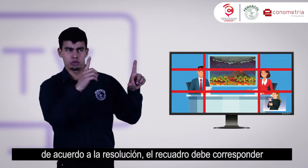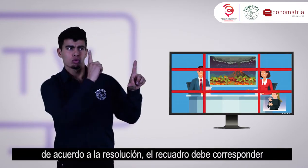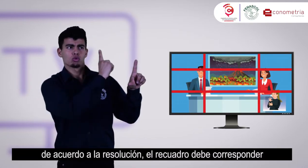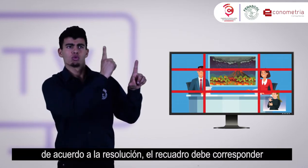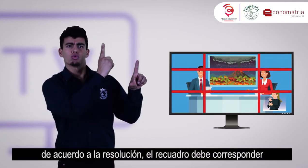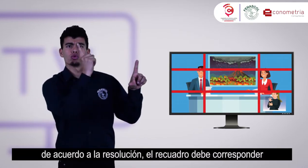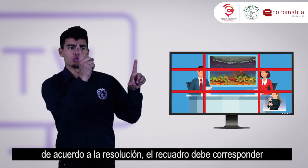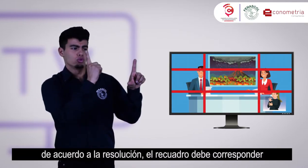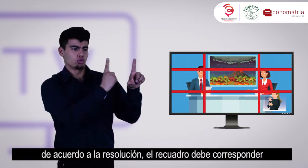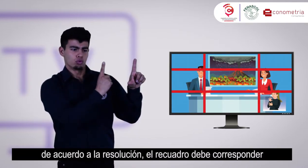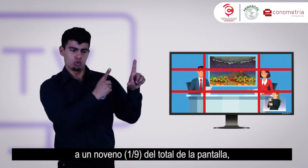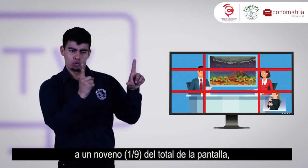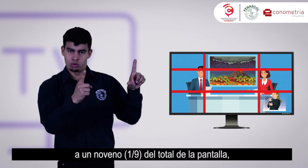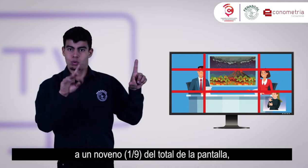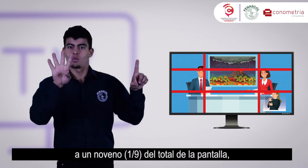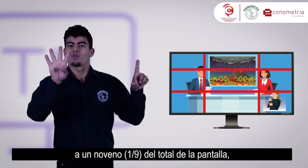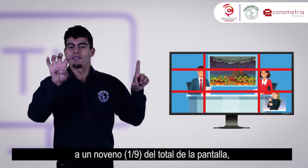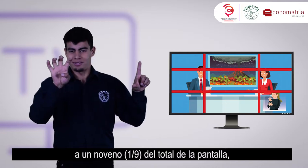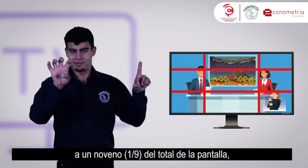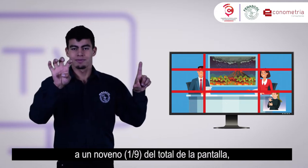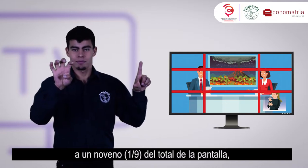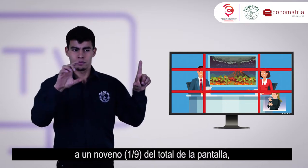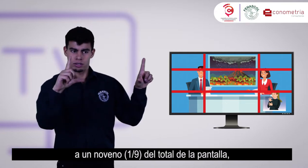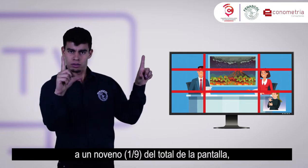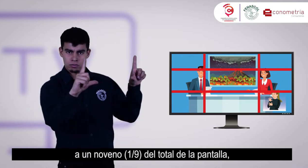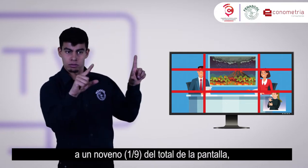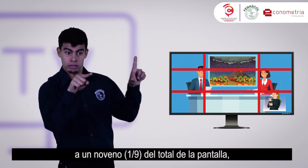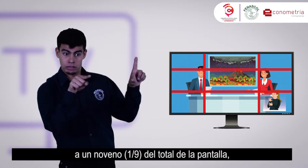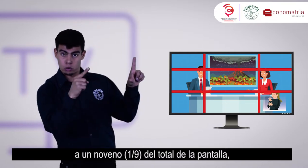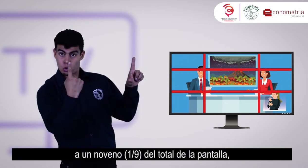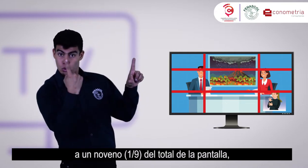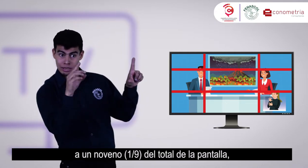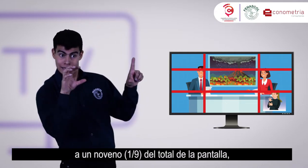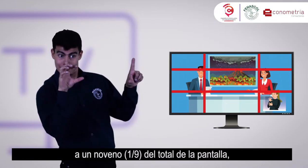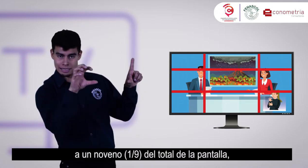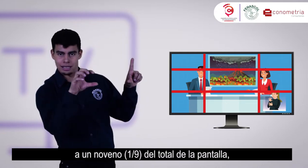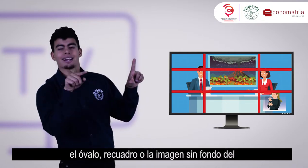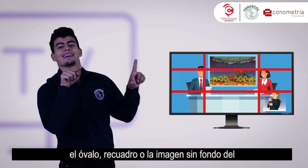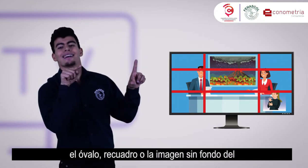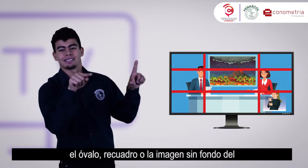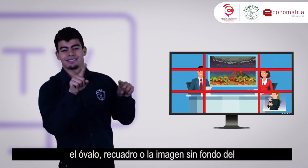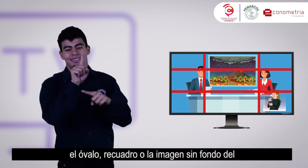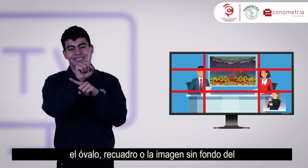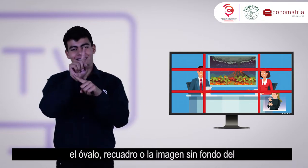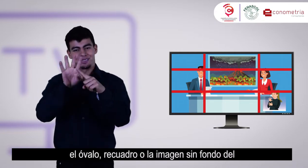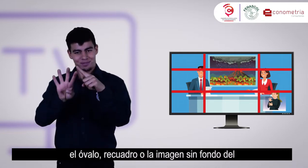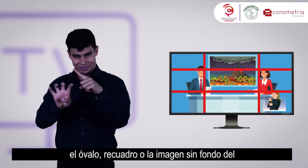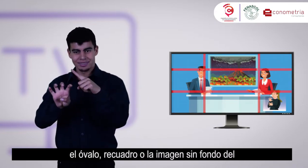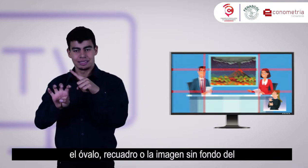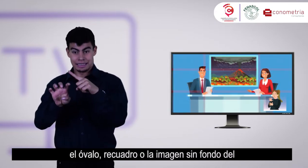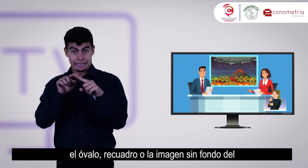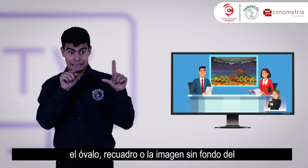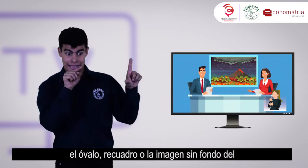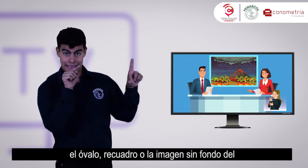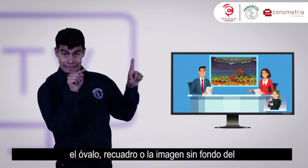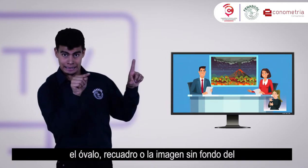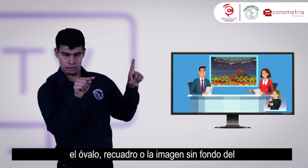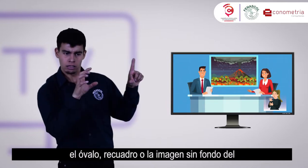corresponder a un noveno del total de la pantalla. El óvalo, recuadro o la imagen sin